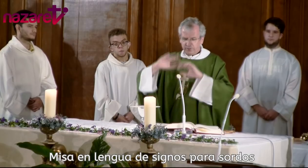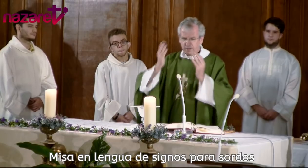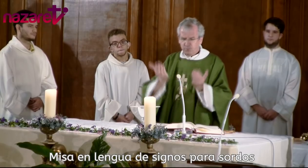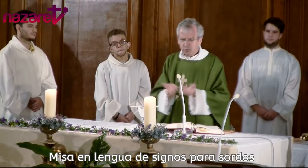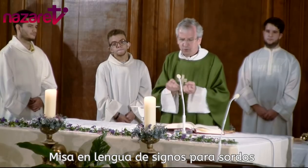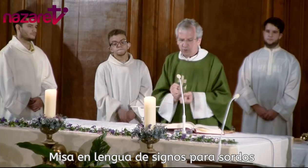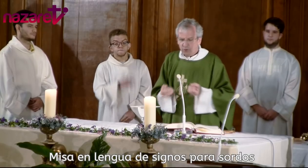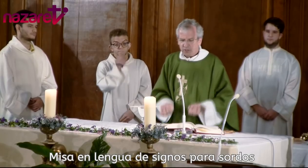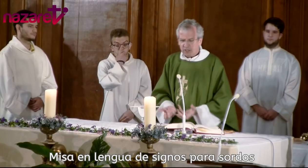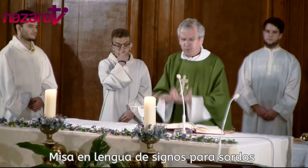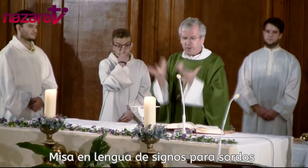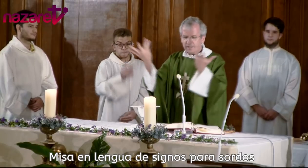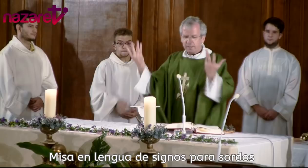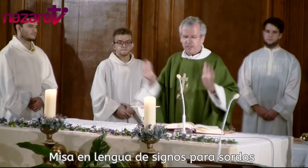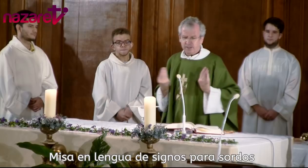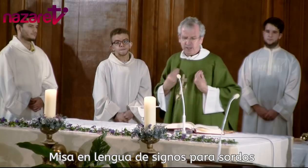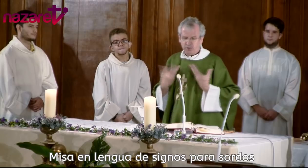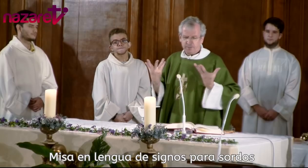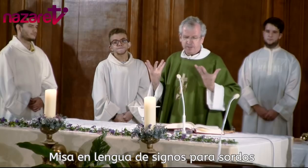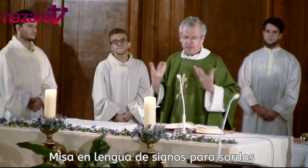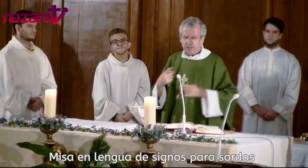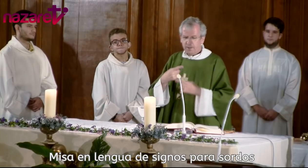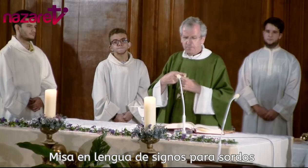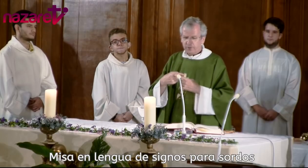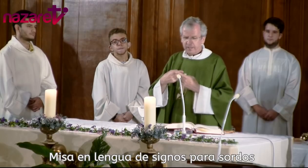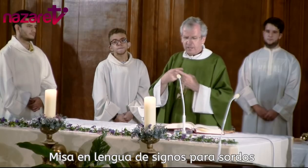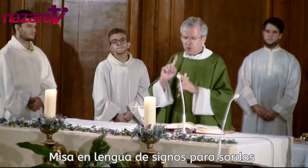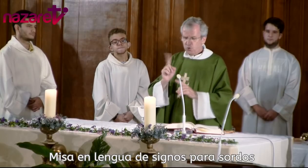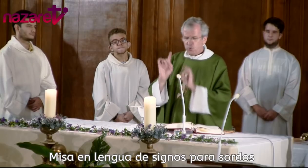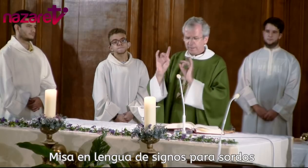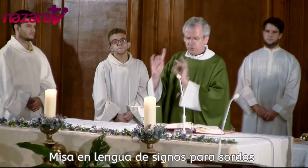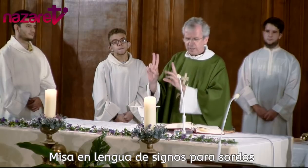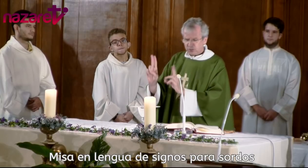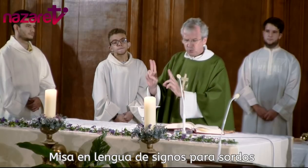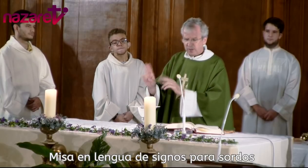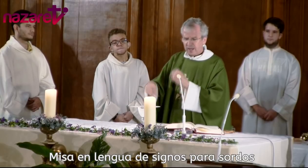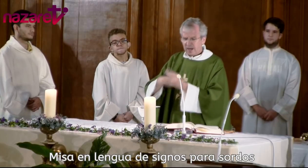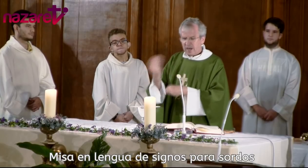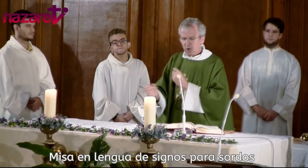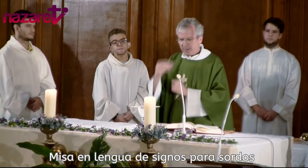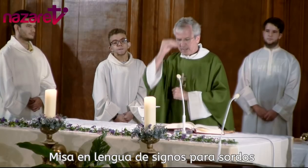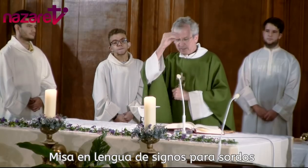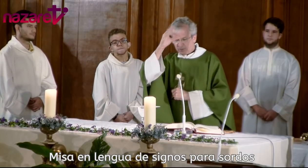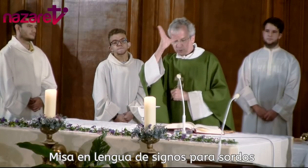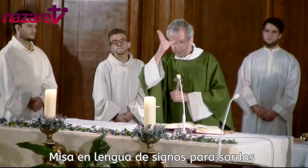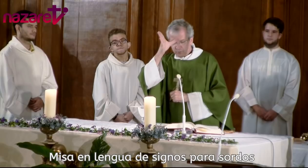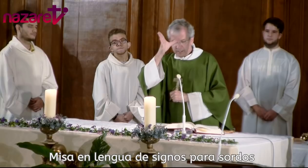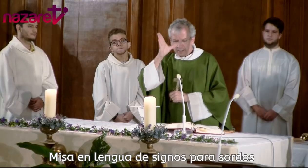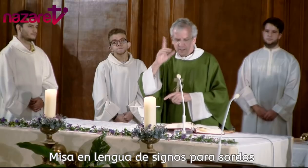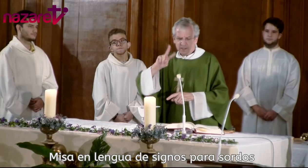del mundo y fuente de toda vida, porque no abandonas nunca la obra de tu sabiduría,